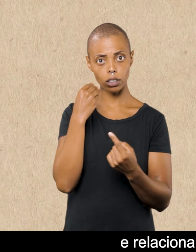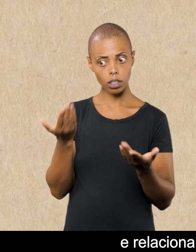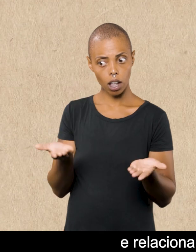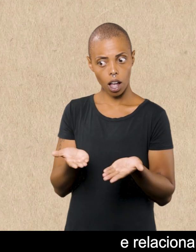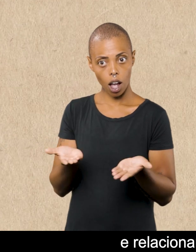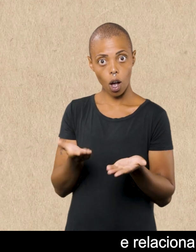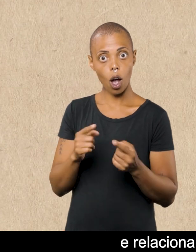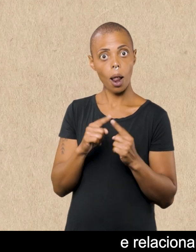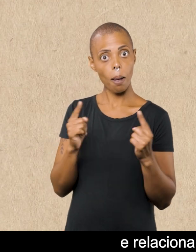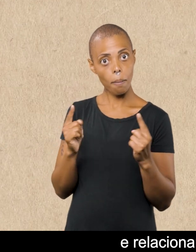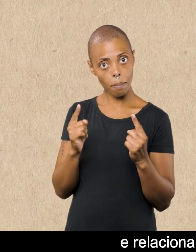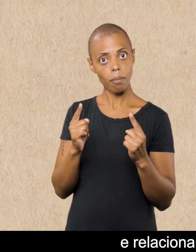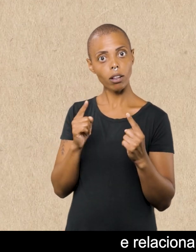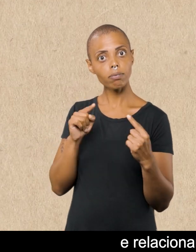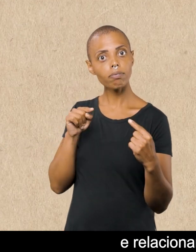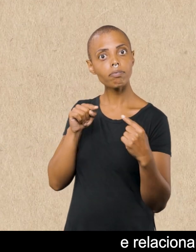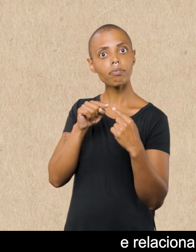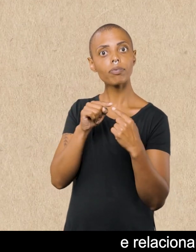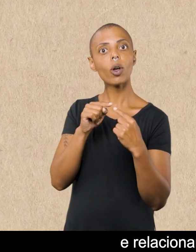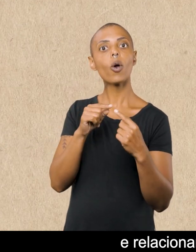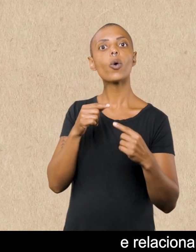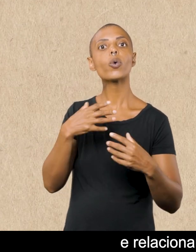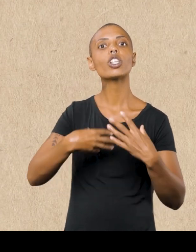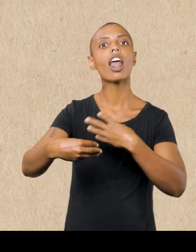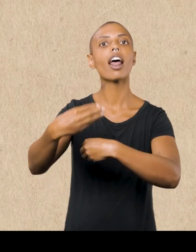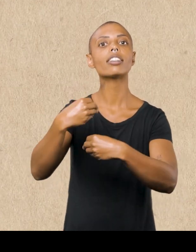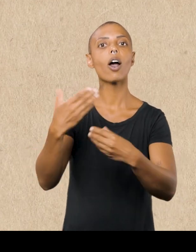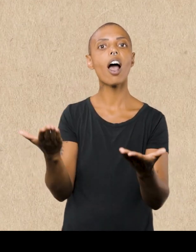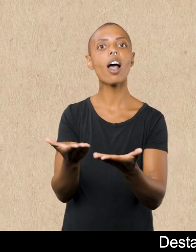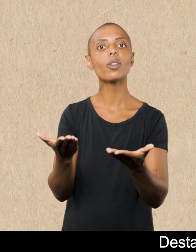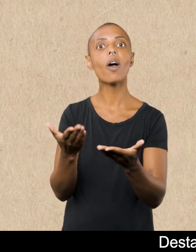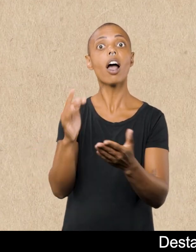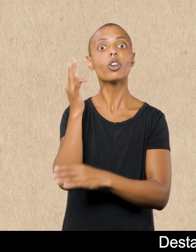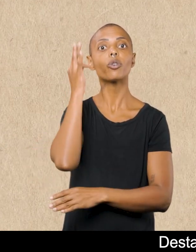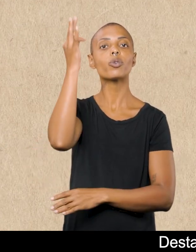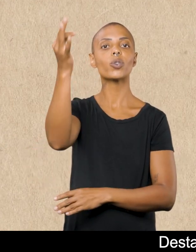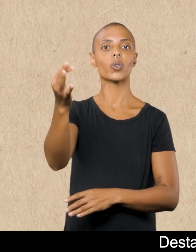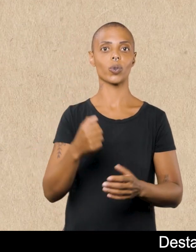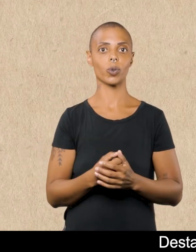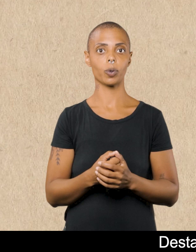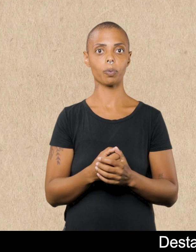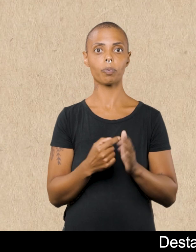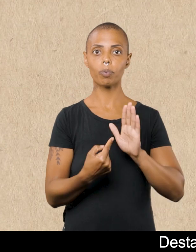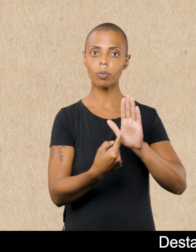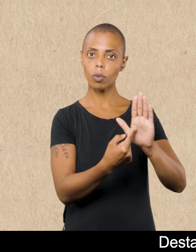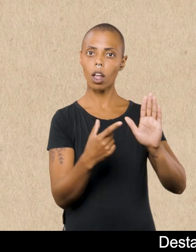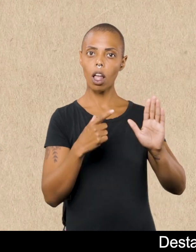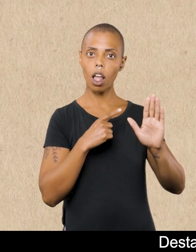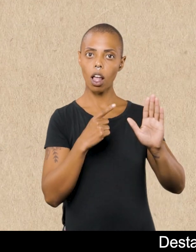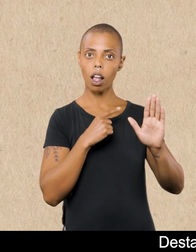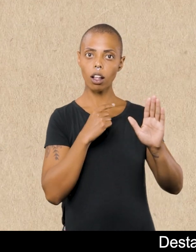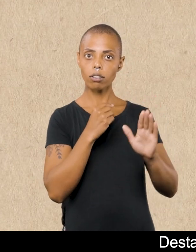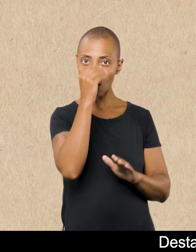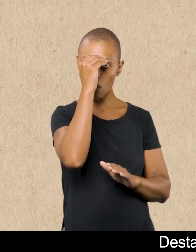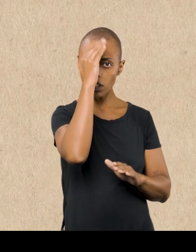e documentar histórias e relacionar experiências cotidianas com as gerações atuais e futuras.